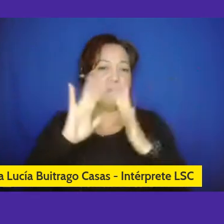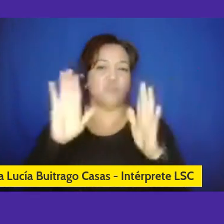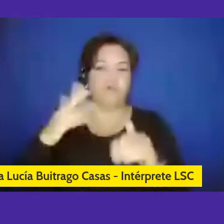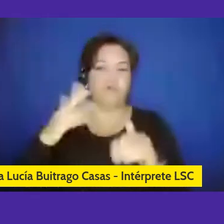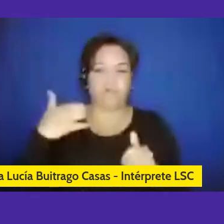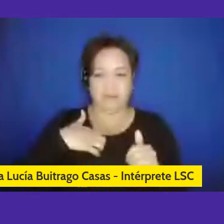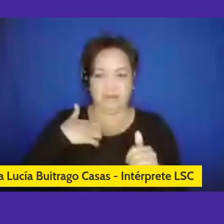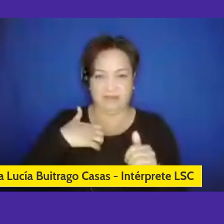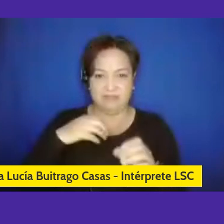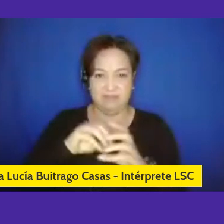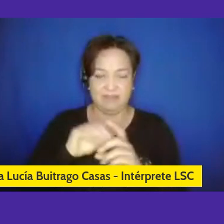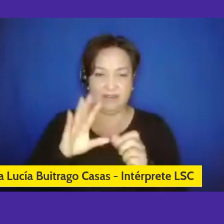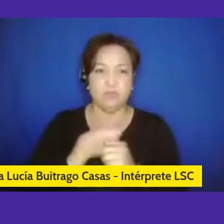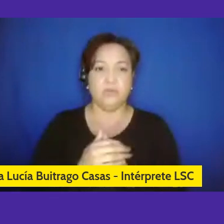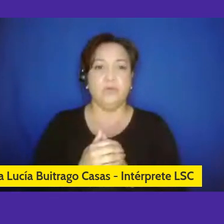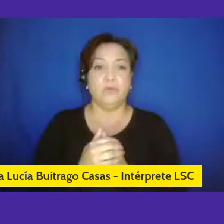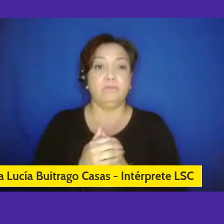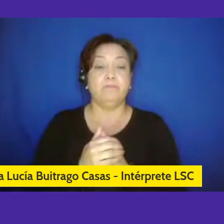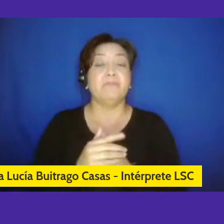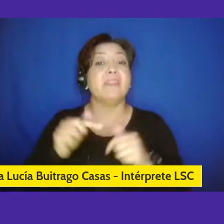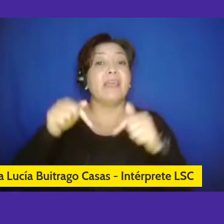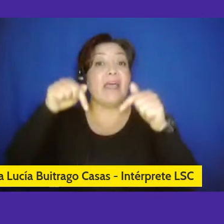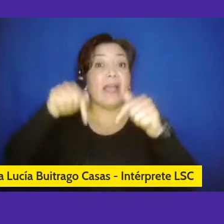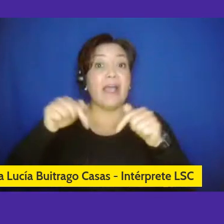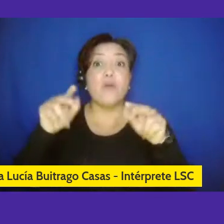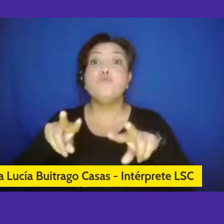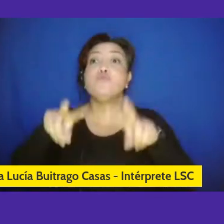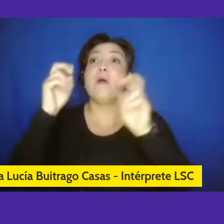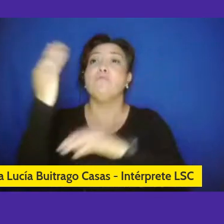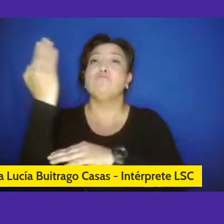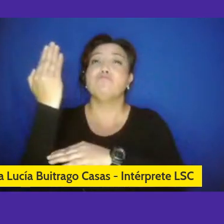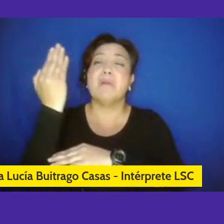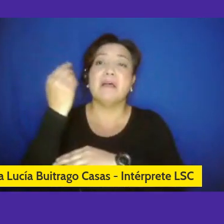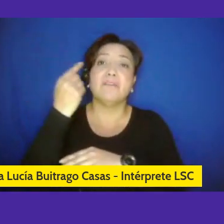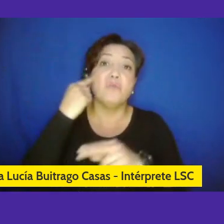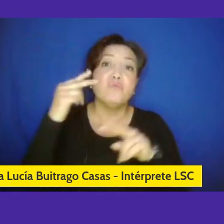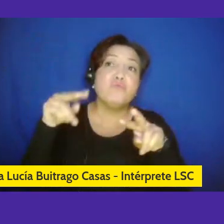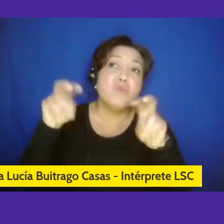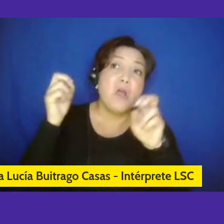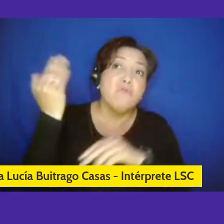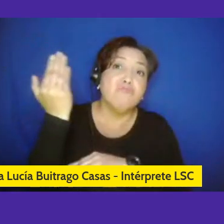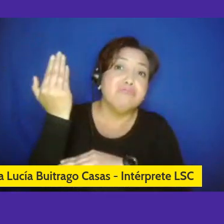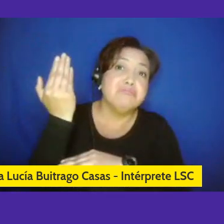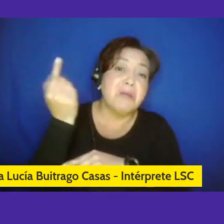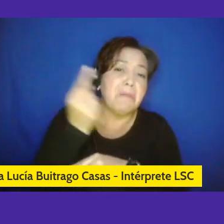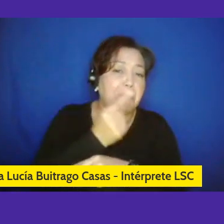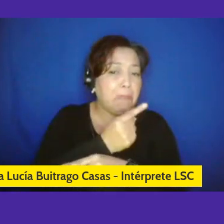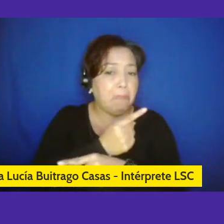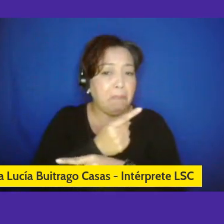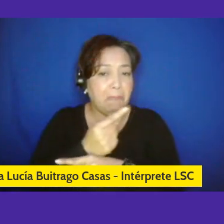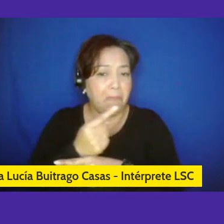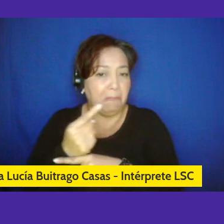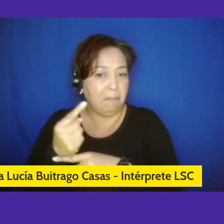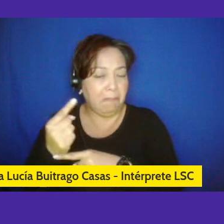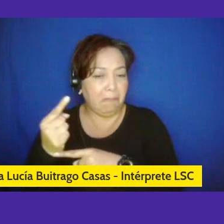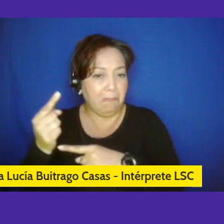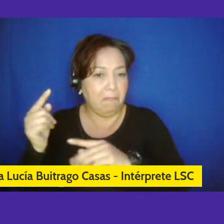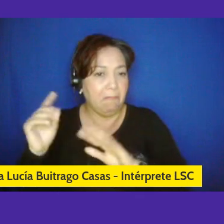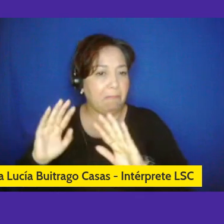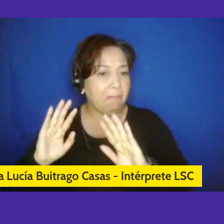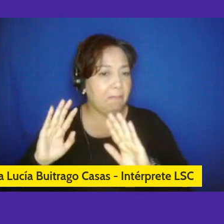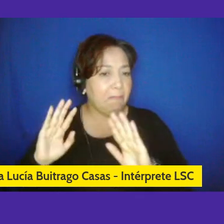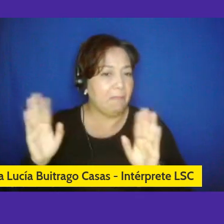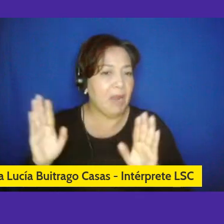Acá se estrenan las películas y por ahí duran una semana y afuera, donde meten más de 1.000